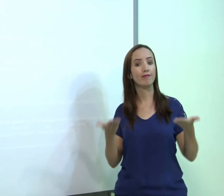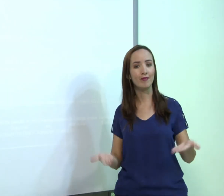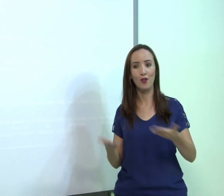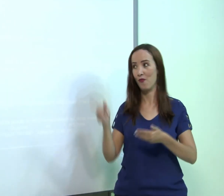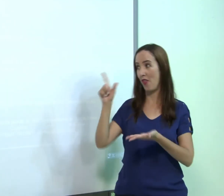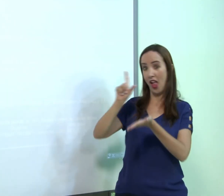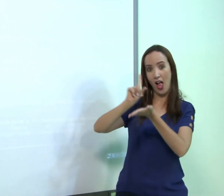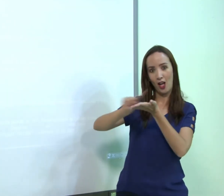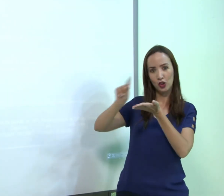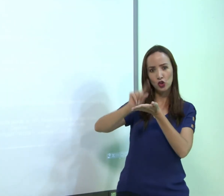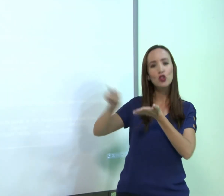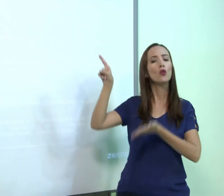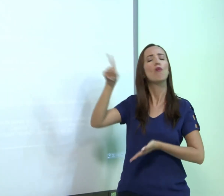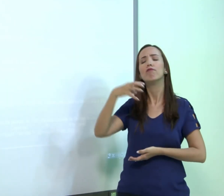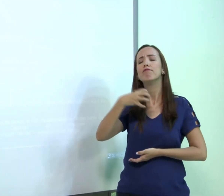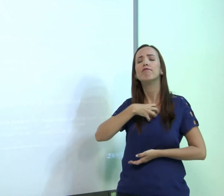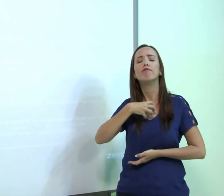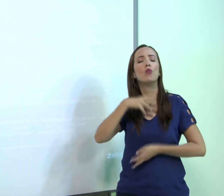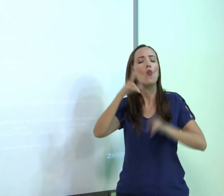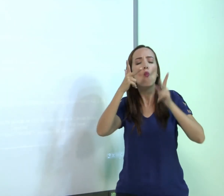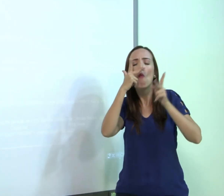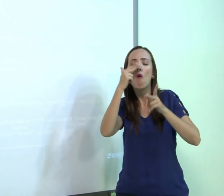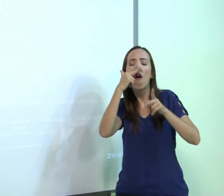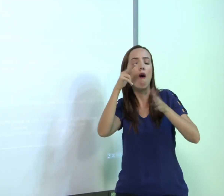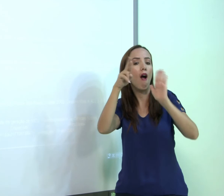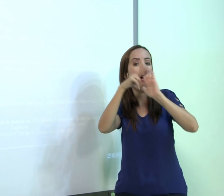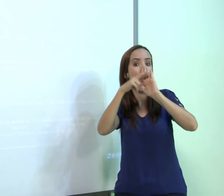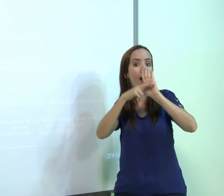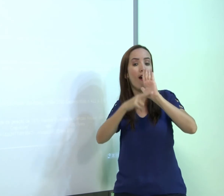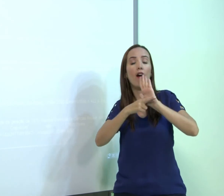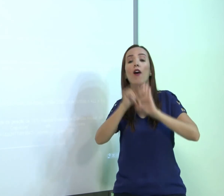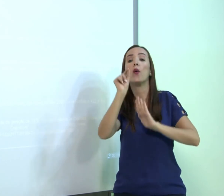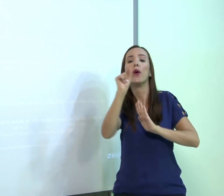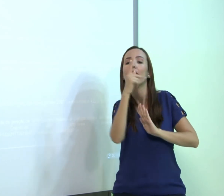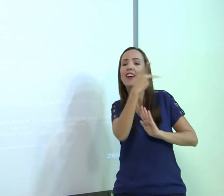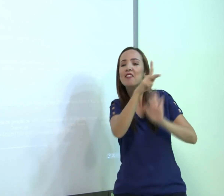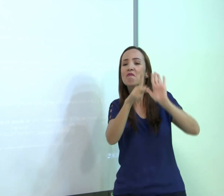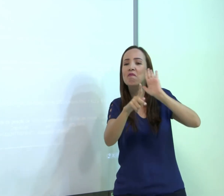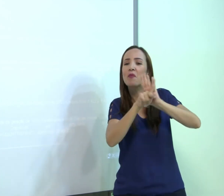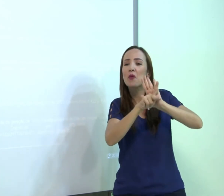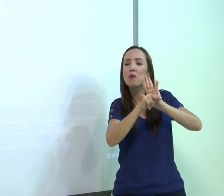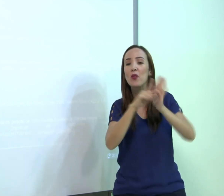Então, a forma de colocar referência em um artigo,